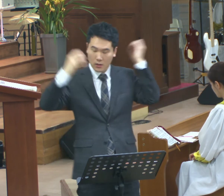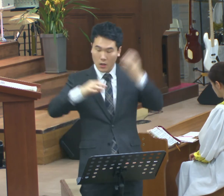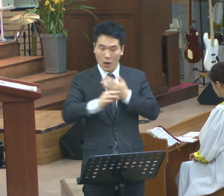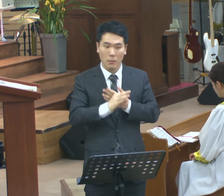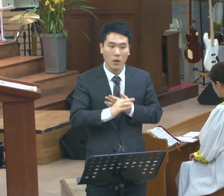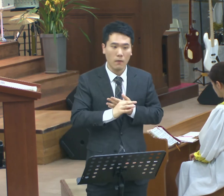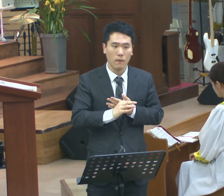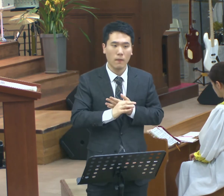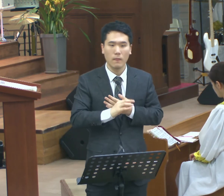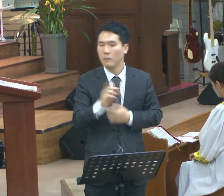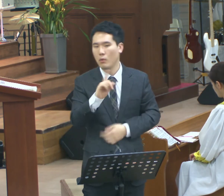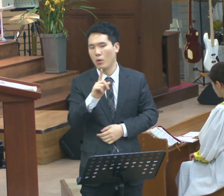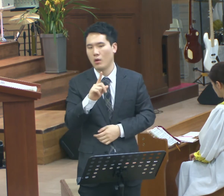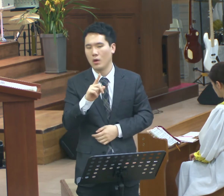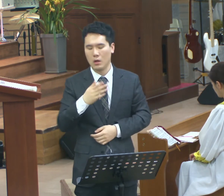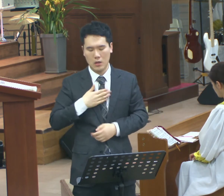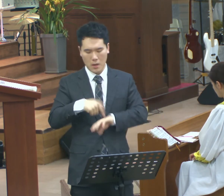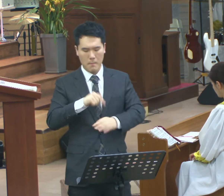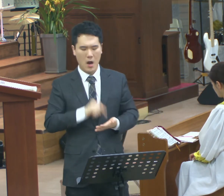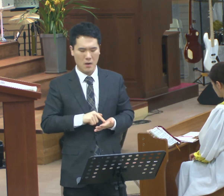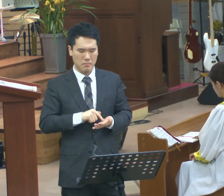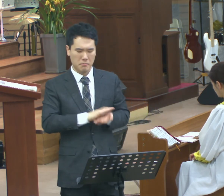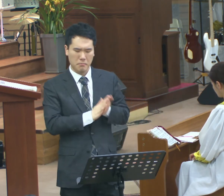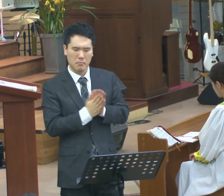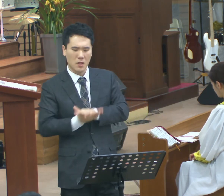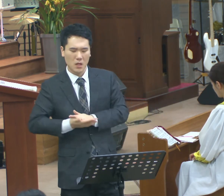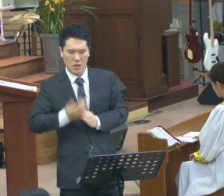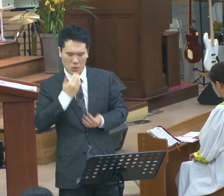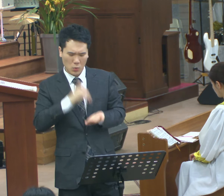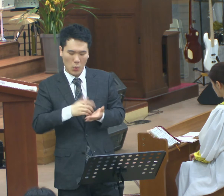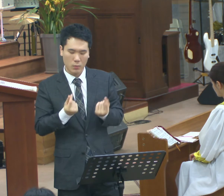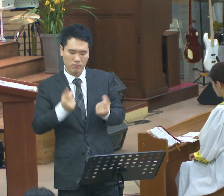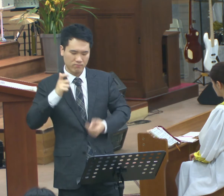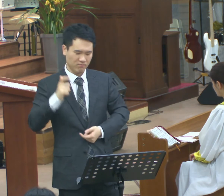신앙생활을 하면 마음이 둔해질 수가 있다는 거예요.